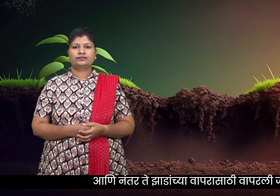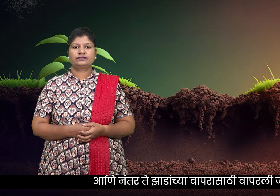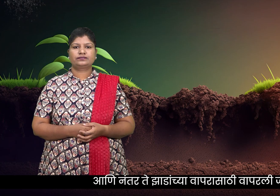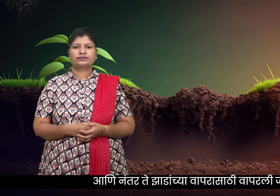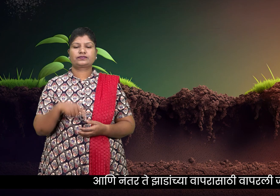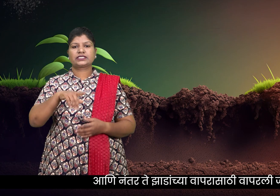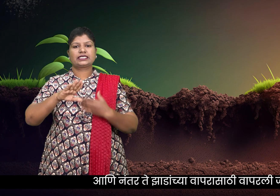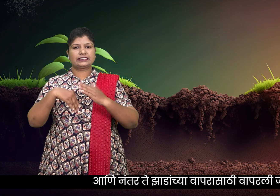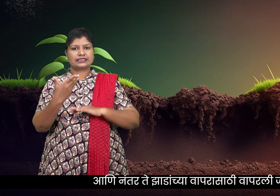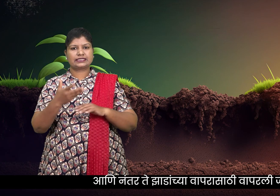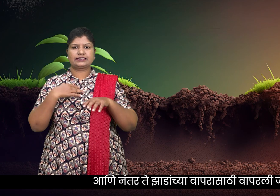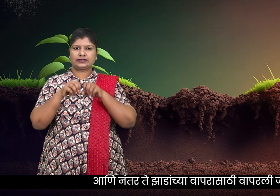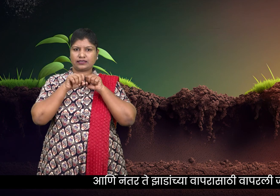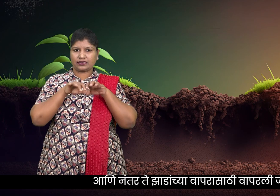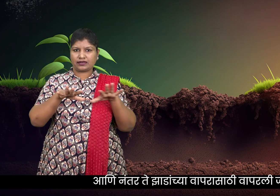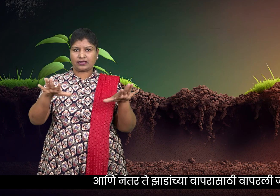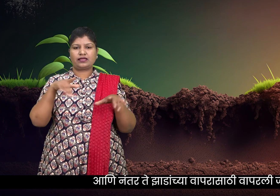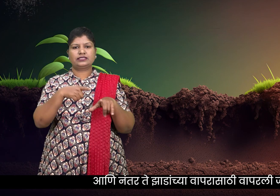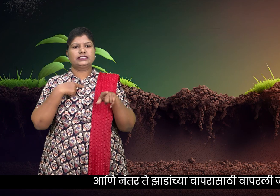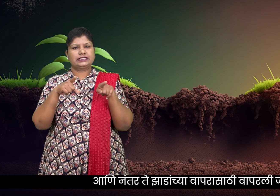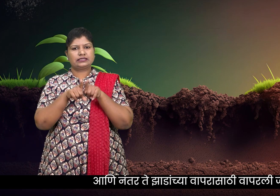आणि नंतर ते झाडाच्या वापरासाठी वापरली जाते।